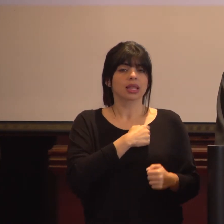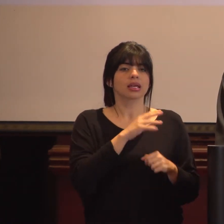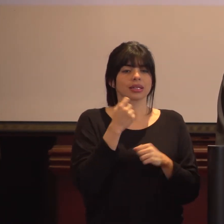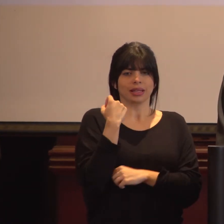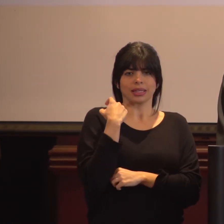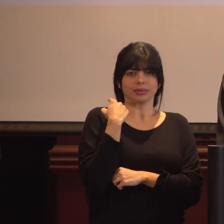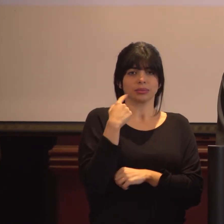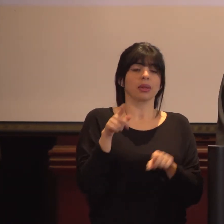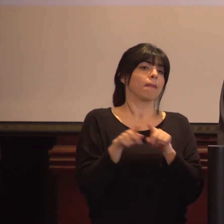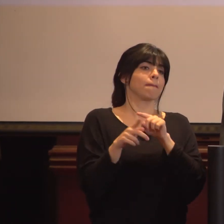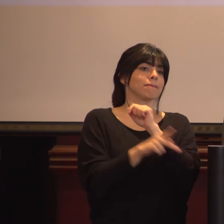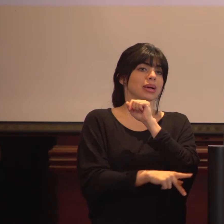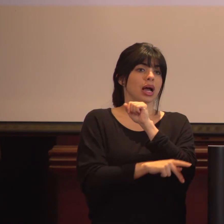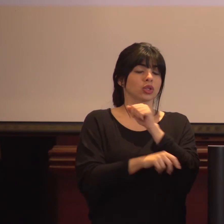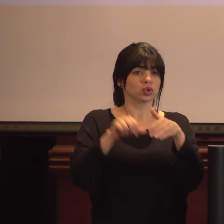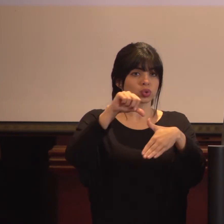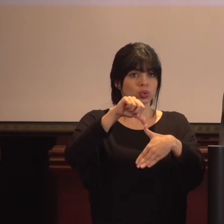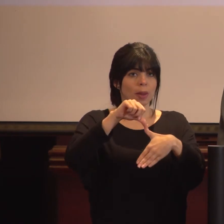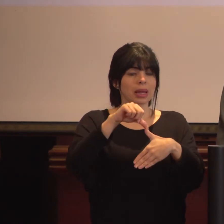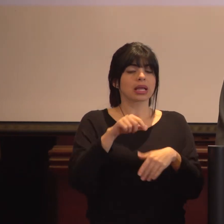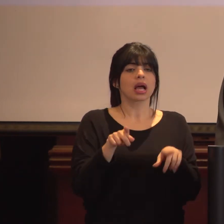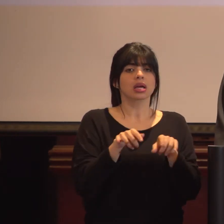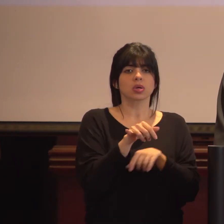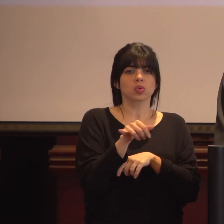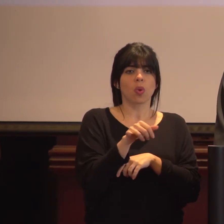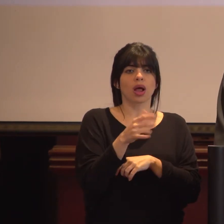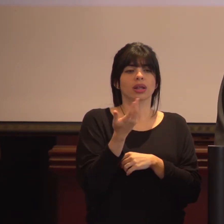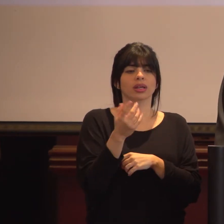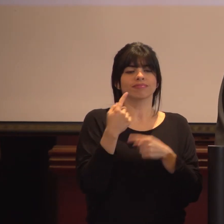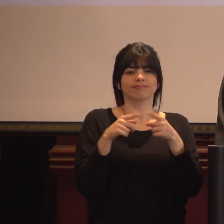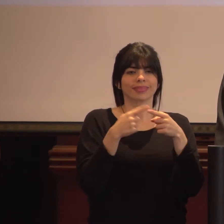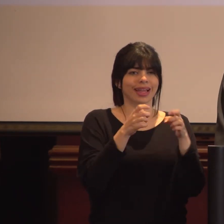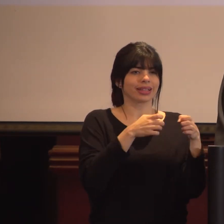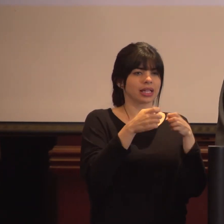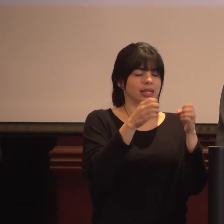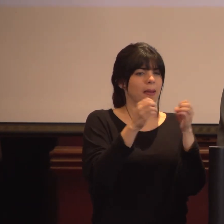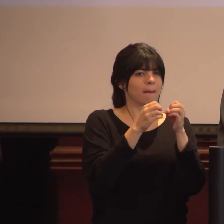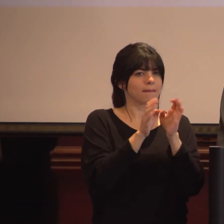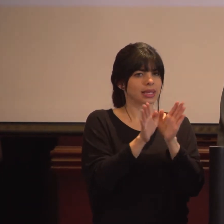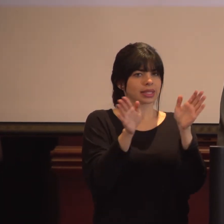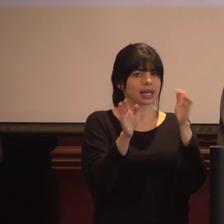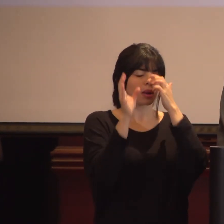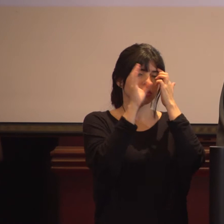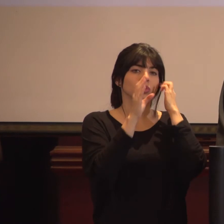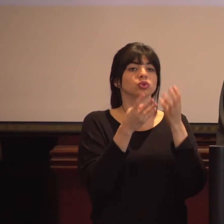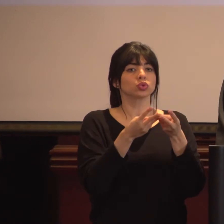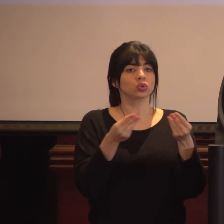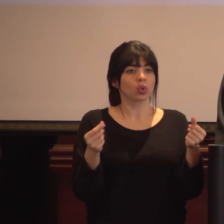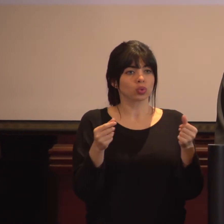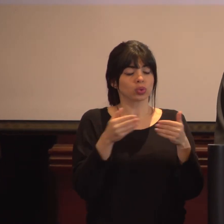recientemente en países de Sudamérica al igual que las estrategias integrales de soluciones